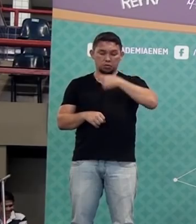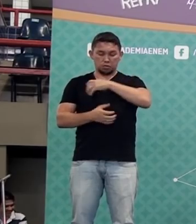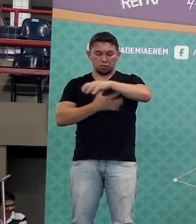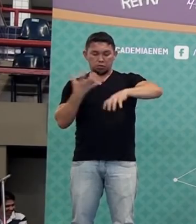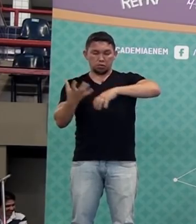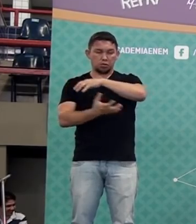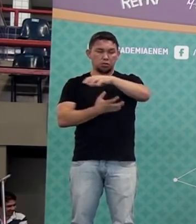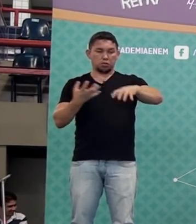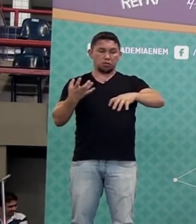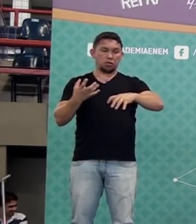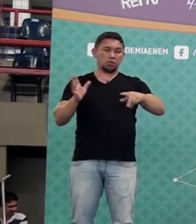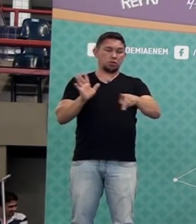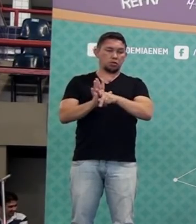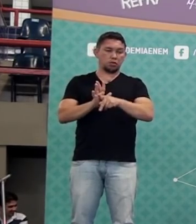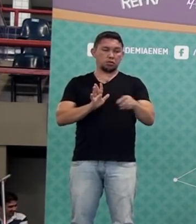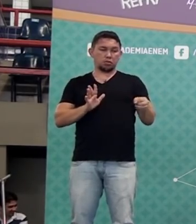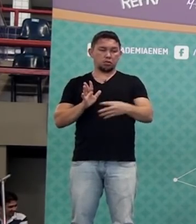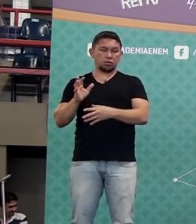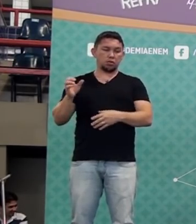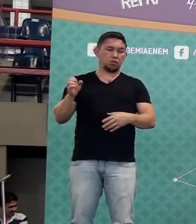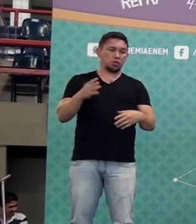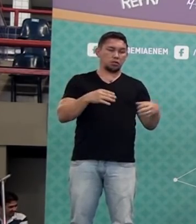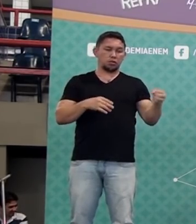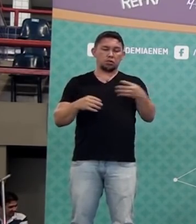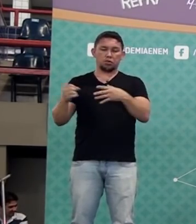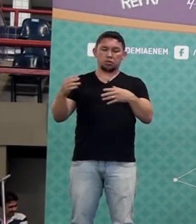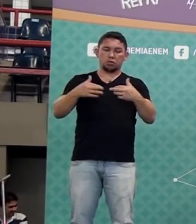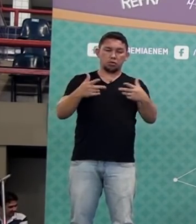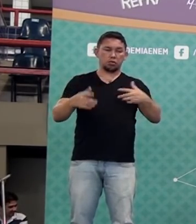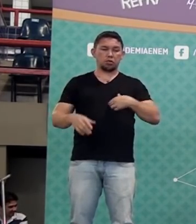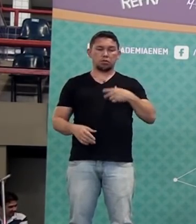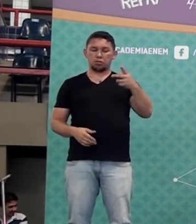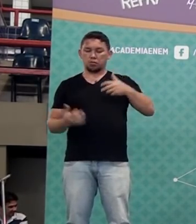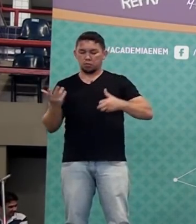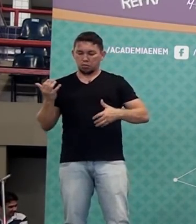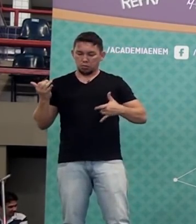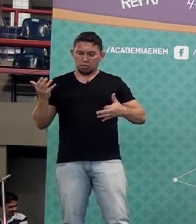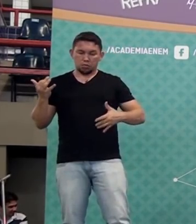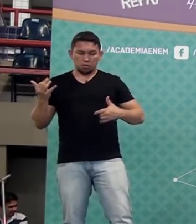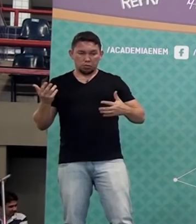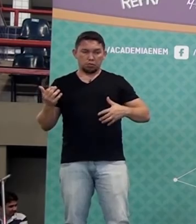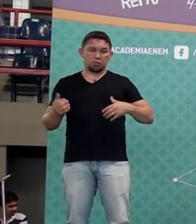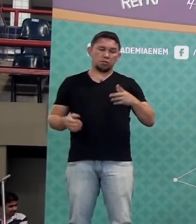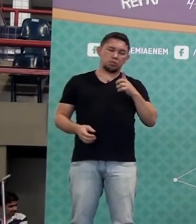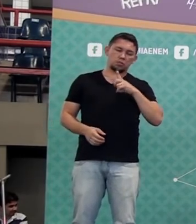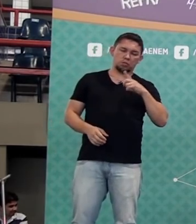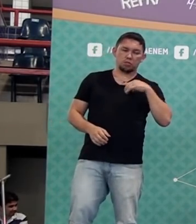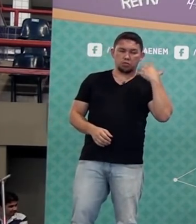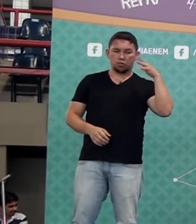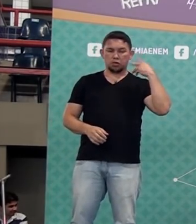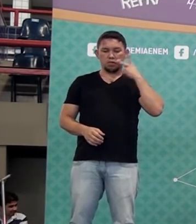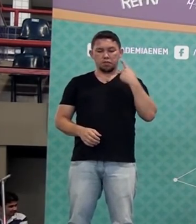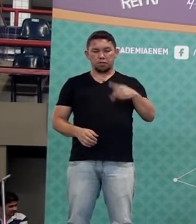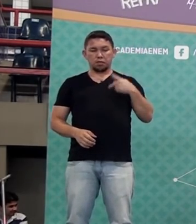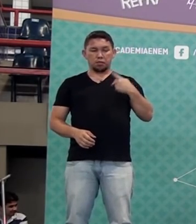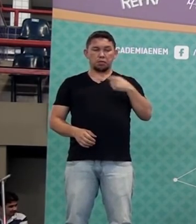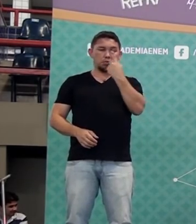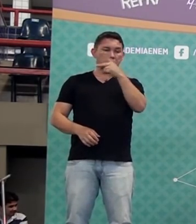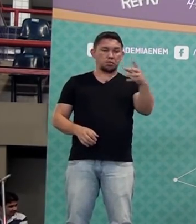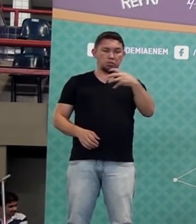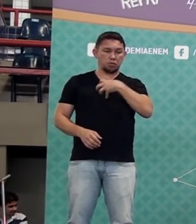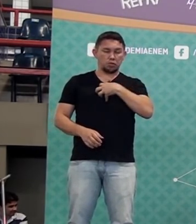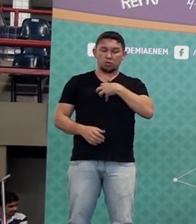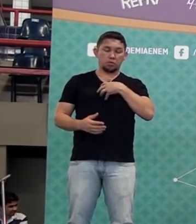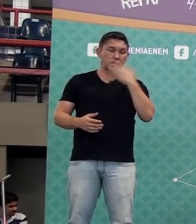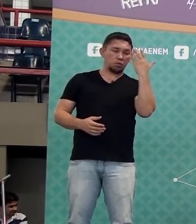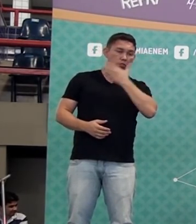revolucionário aquilo que é novo. Não tem, vocês conhecem um cantor cearense chamado Belchior, que diz que você não sente nem vê,